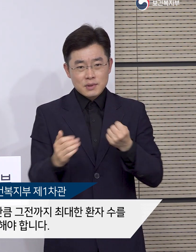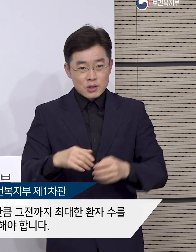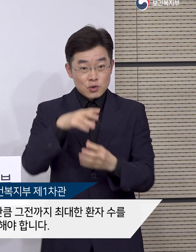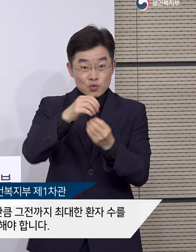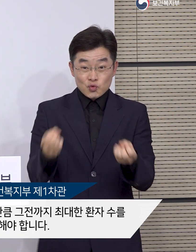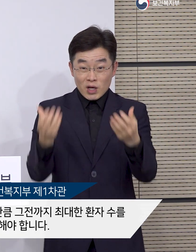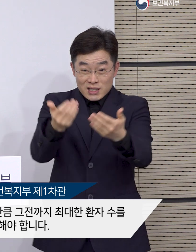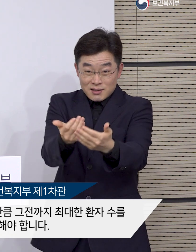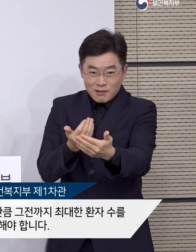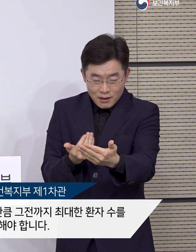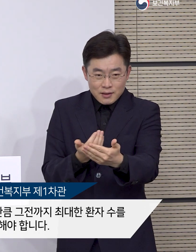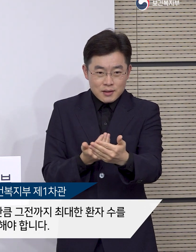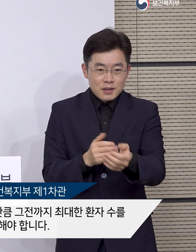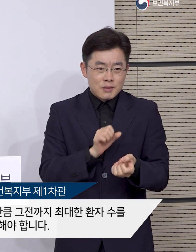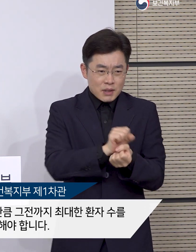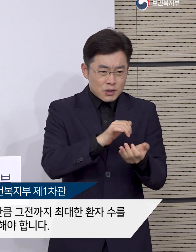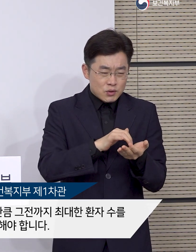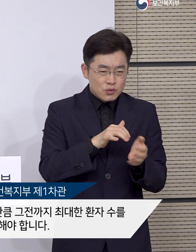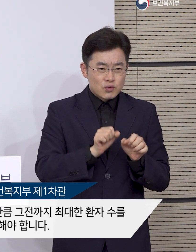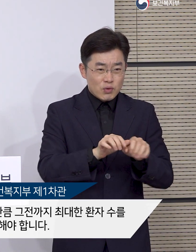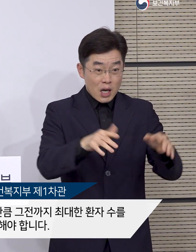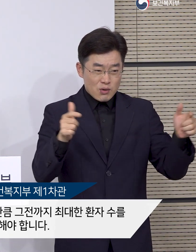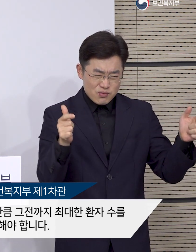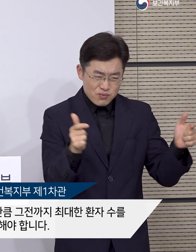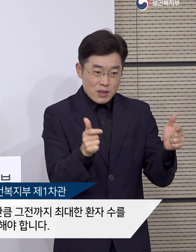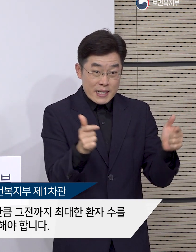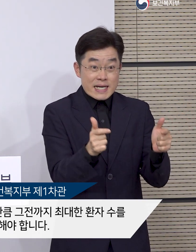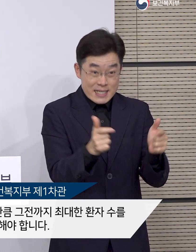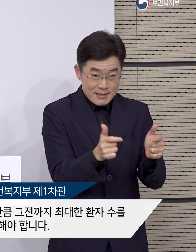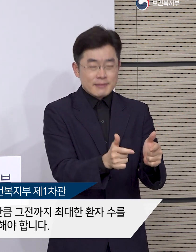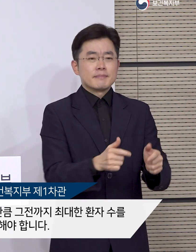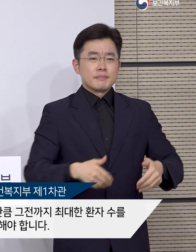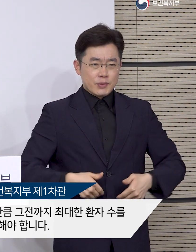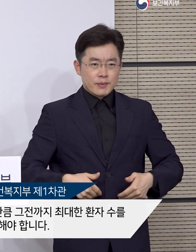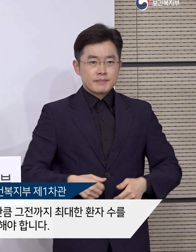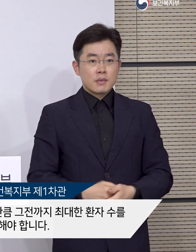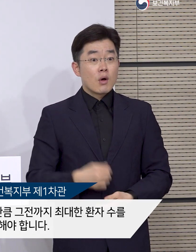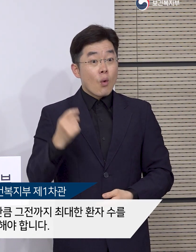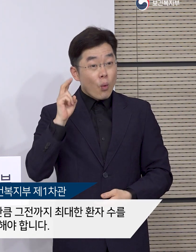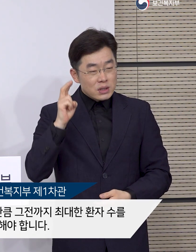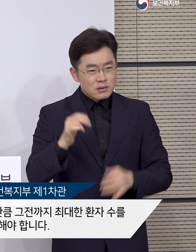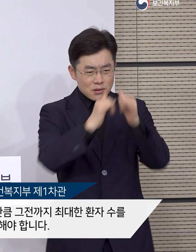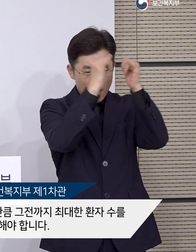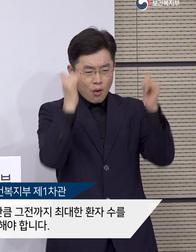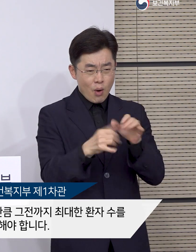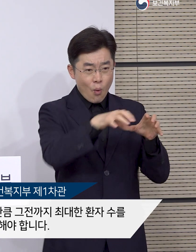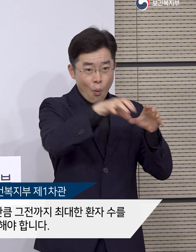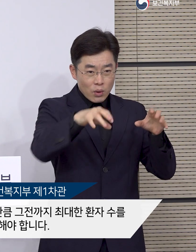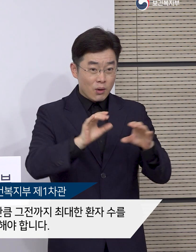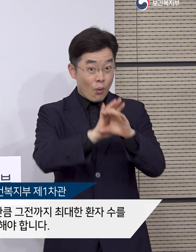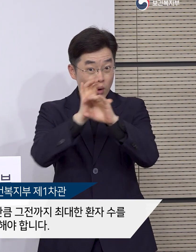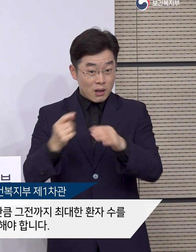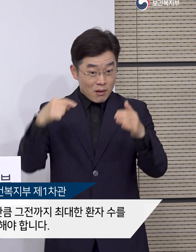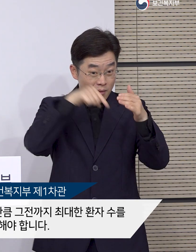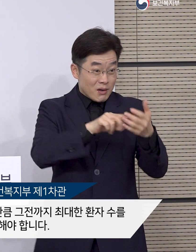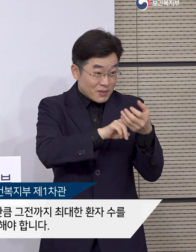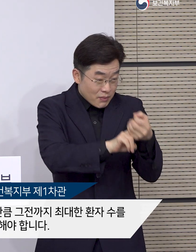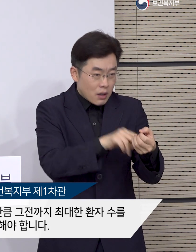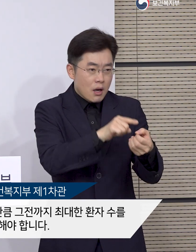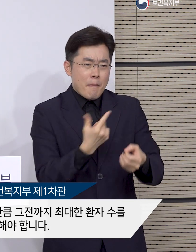전까지 최대한 환자 수를 줄이고 지역사회에 잠복한 감염을 조기에 발견해야